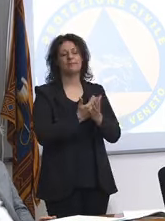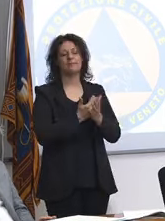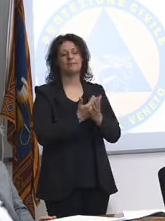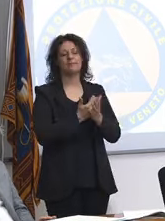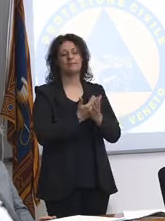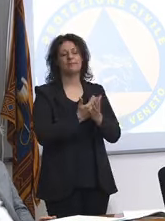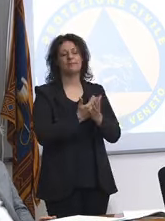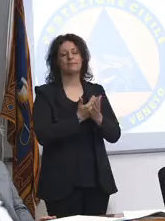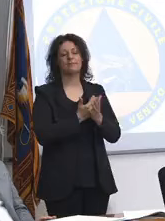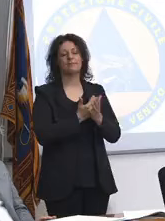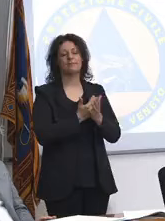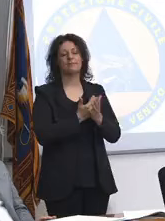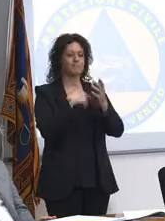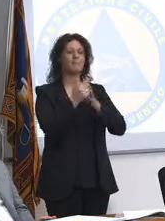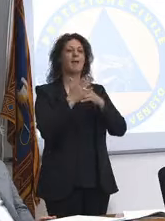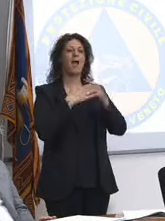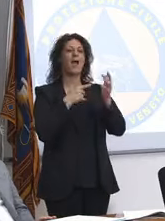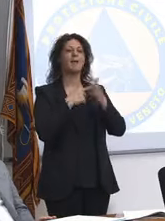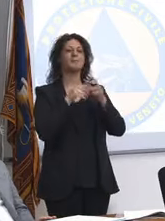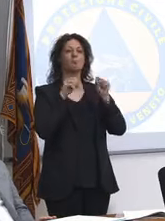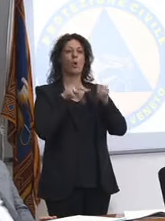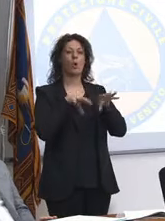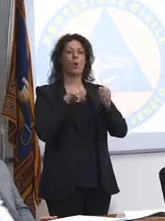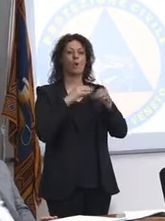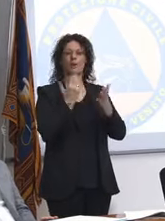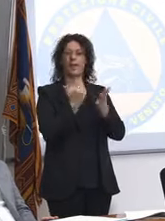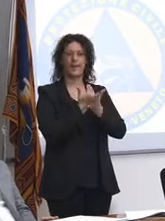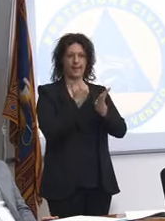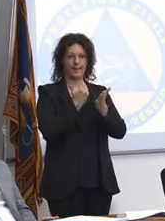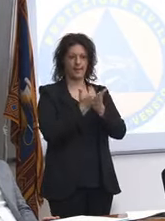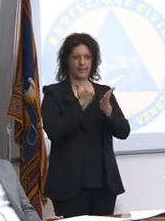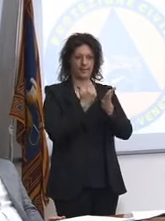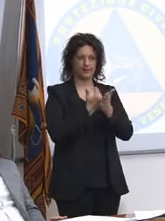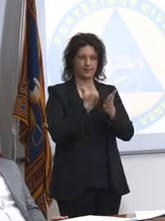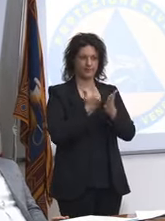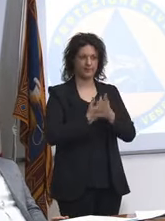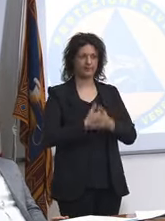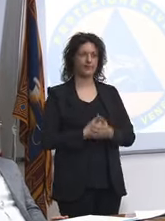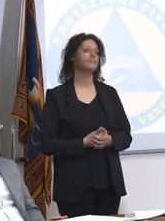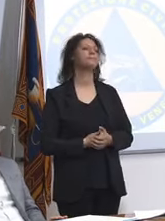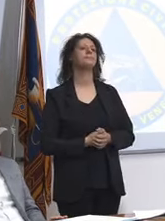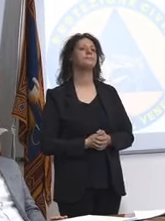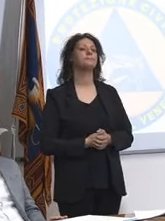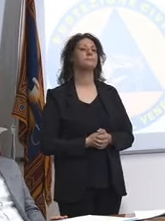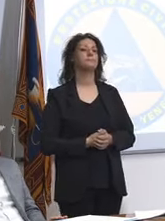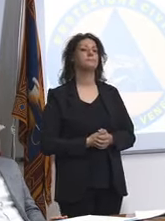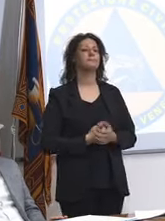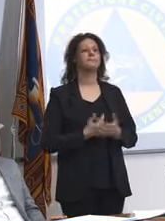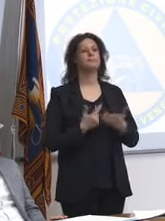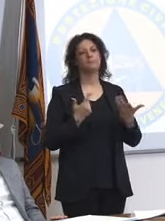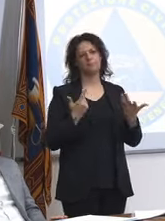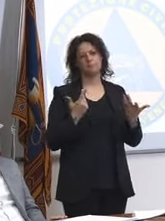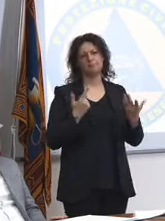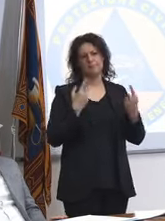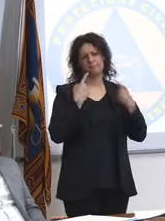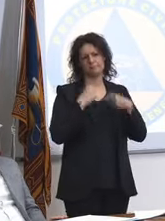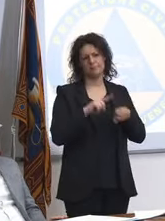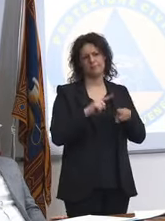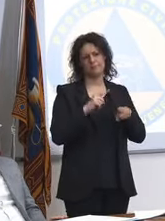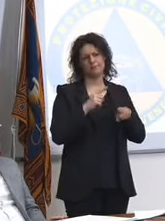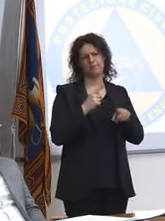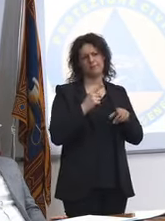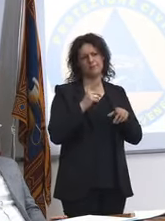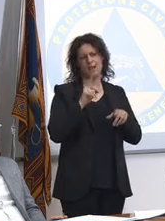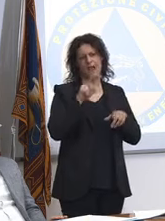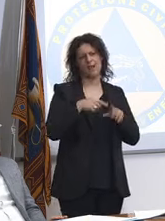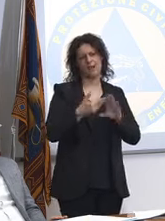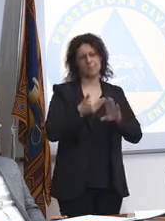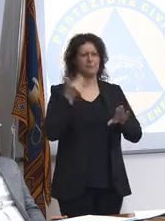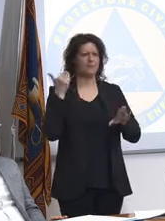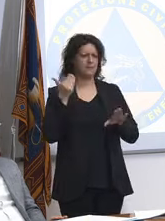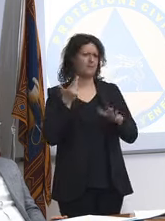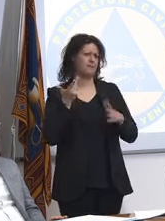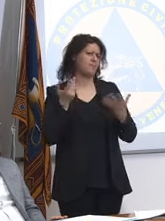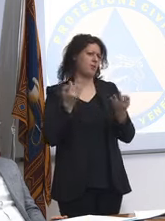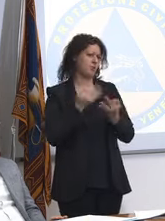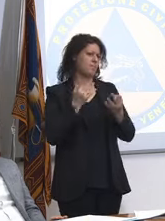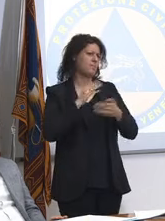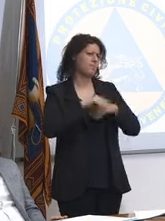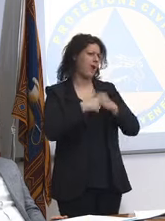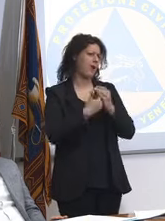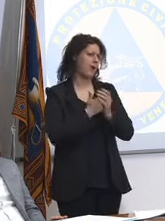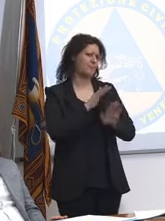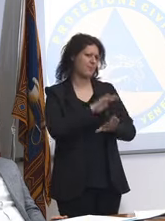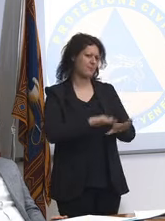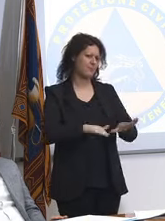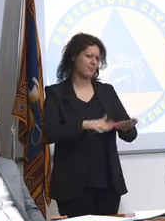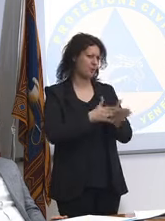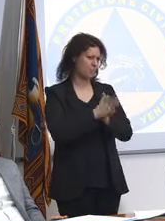rimanere sporche e quindi, e penso che questo valga adesso per il Covid a maggior ragione, ma valeva anche prima. Non ci sono grandi cose, è chiaro